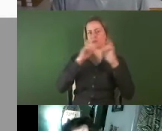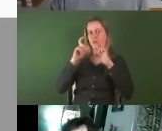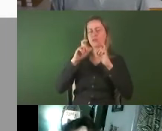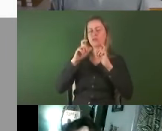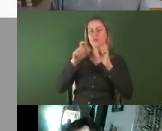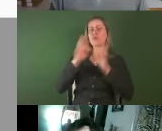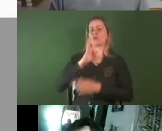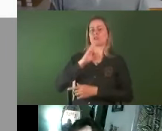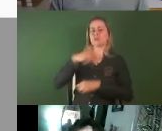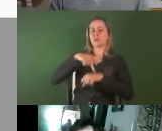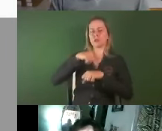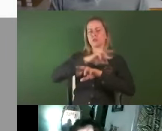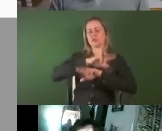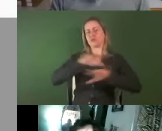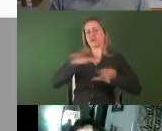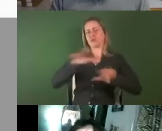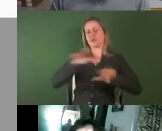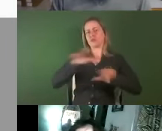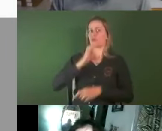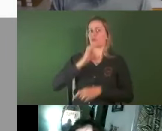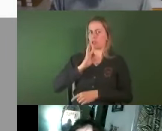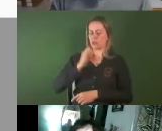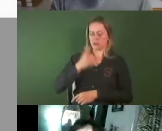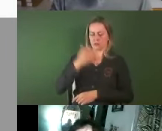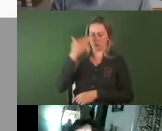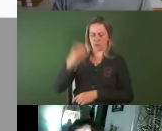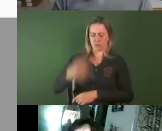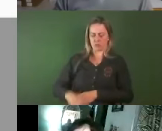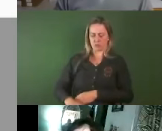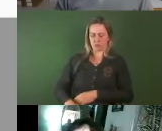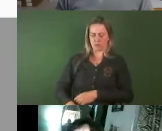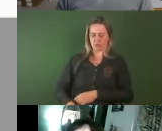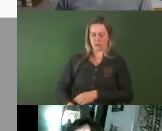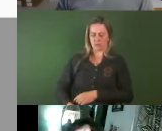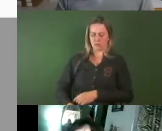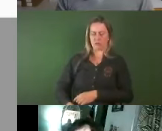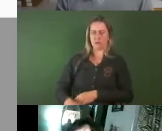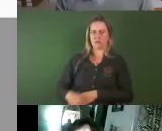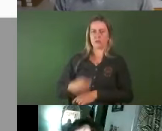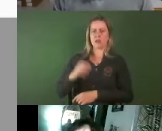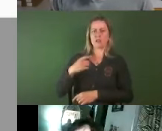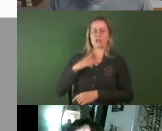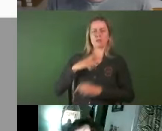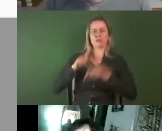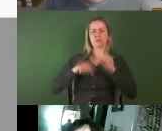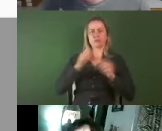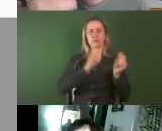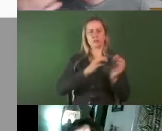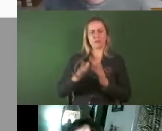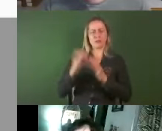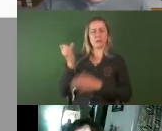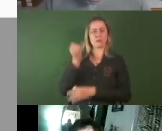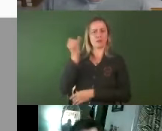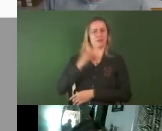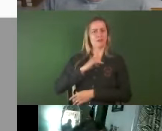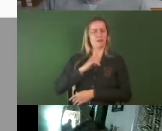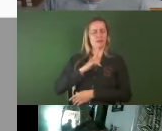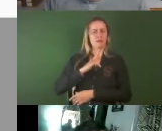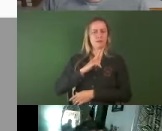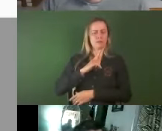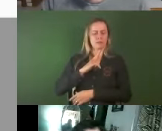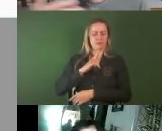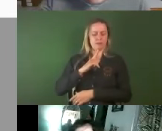né? Ele tem uma série de produções importantes. Ele vai